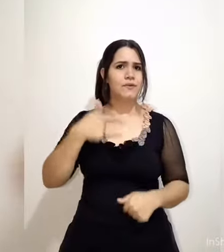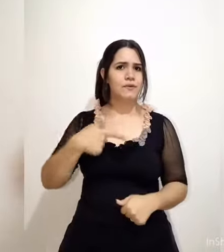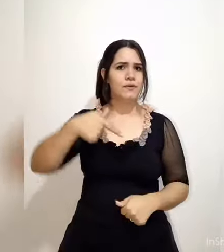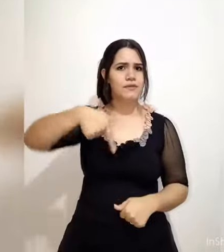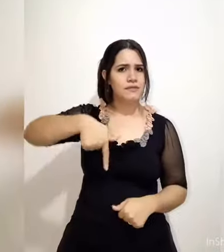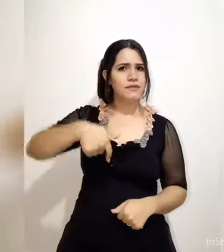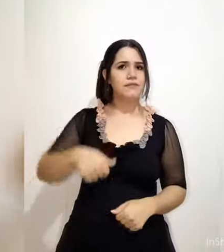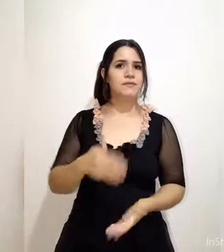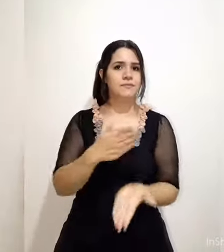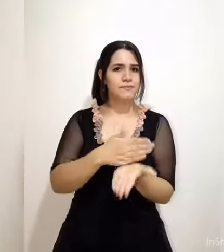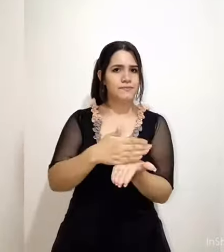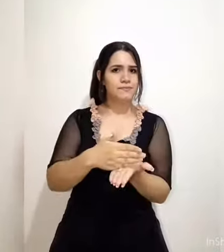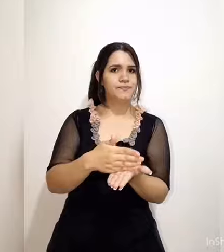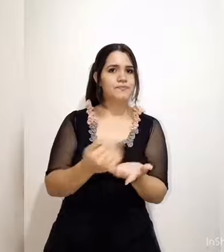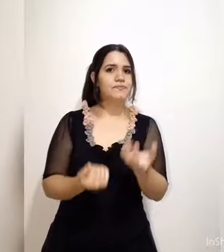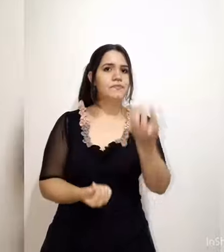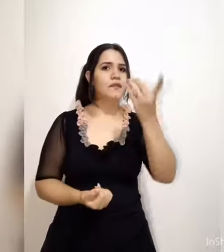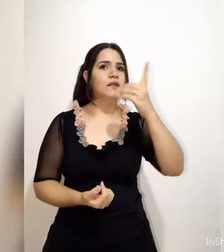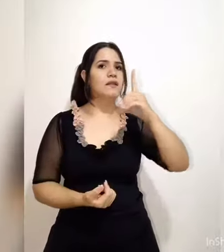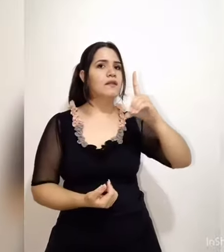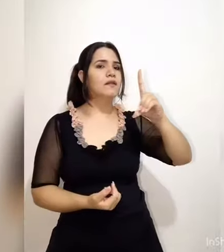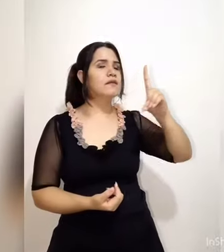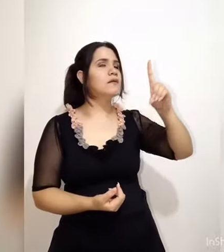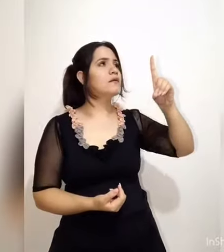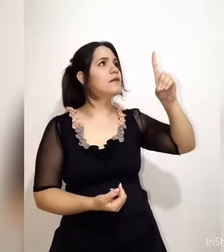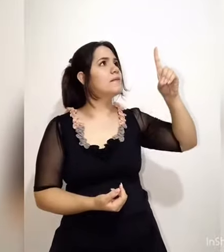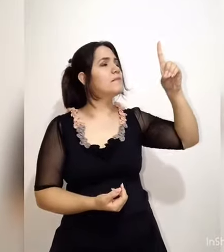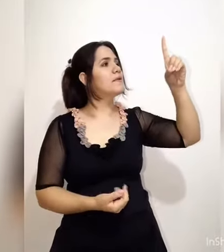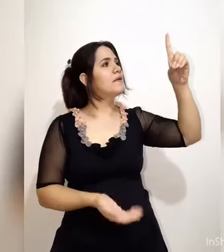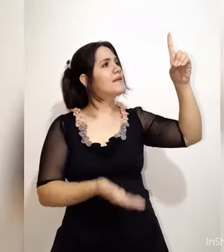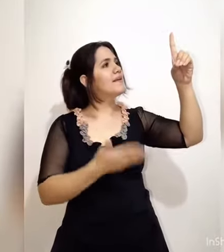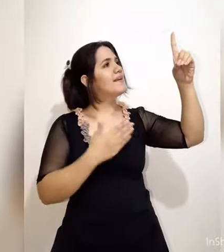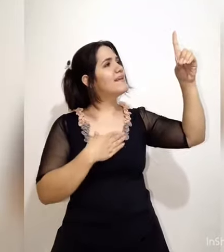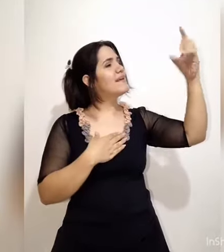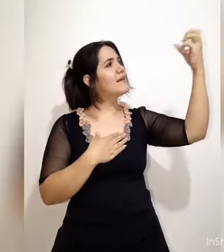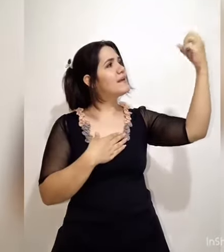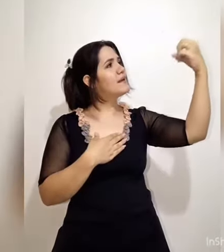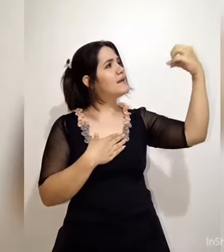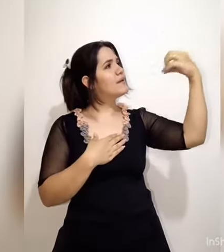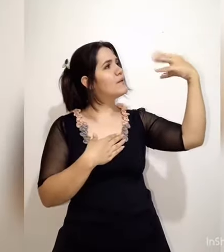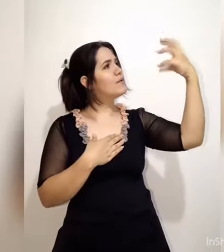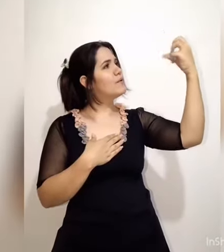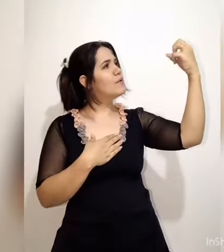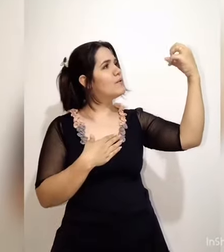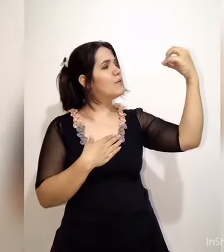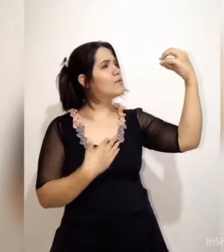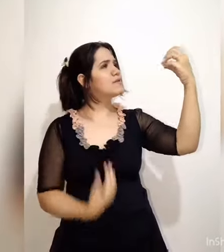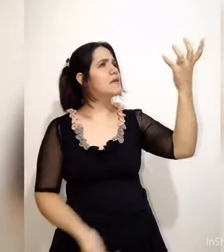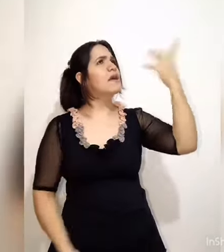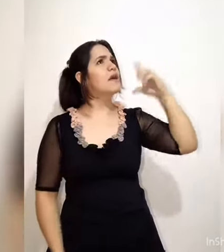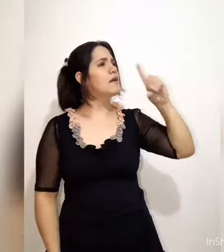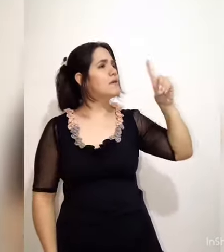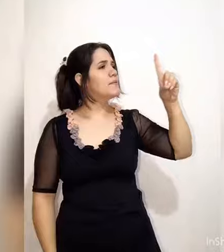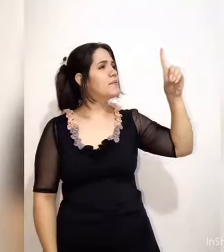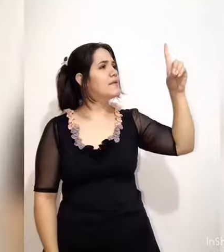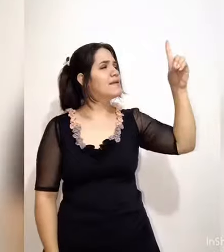O Senhor é minha luz e minha